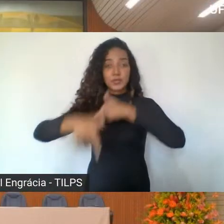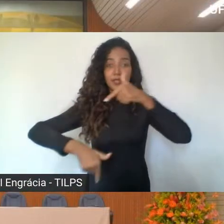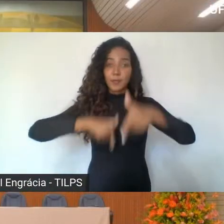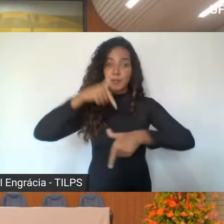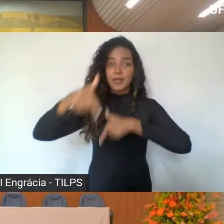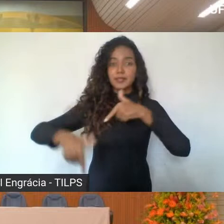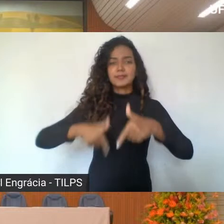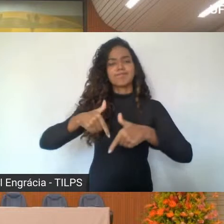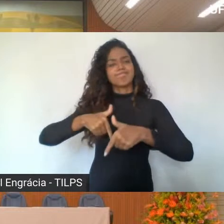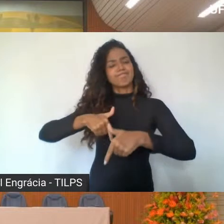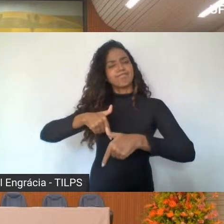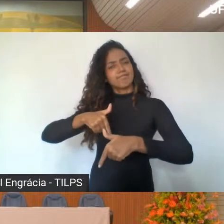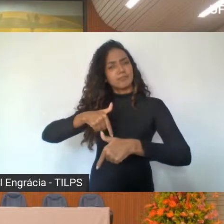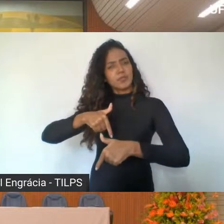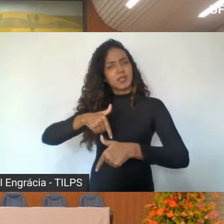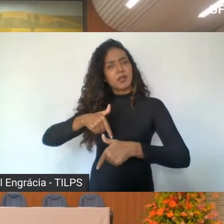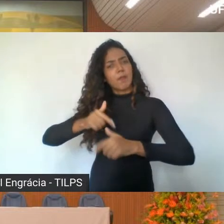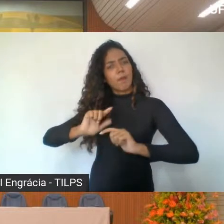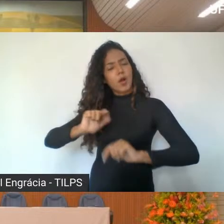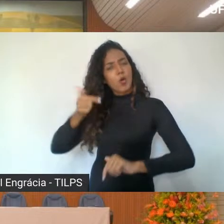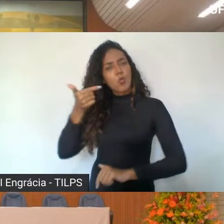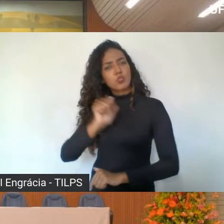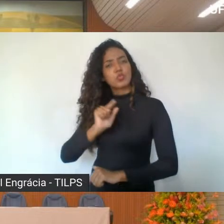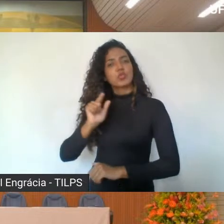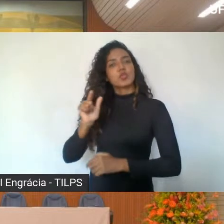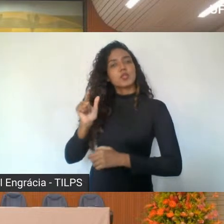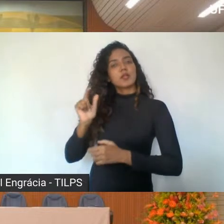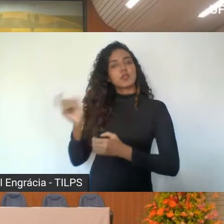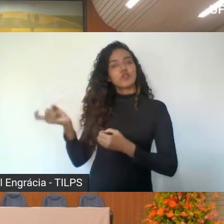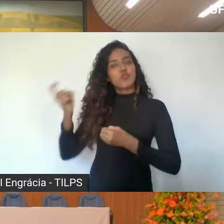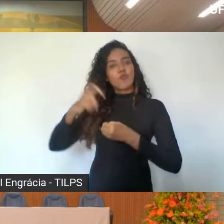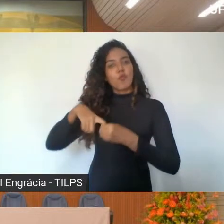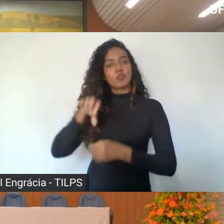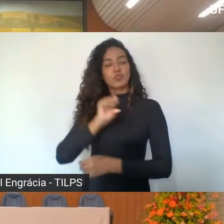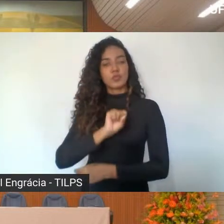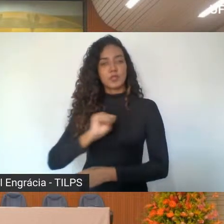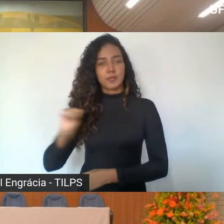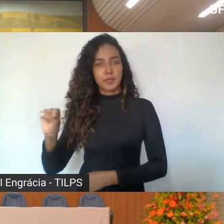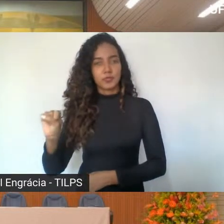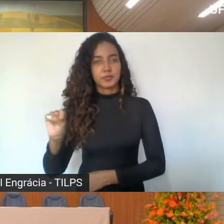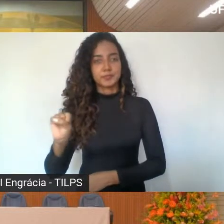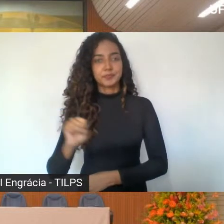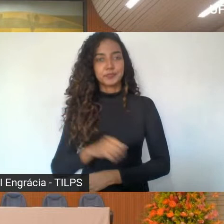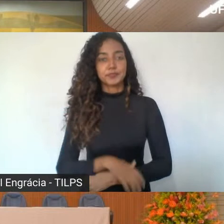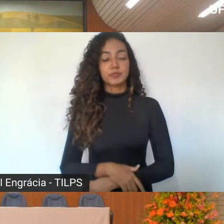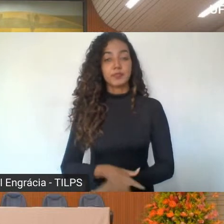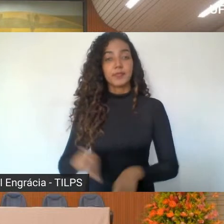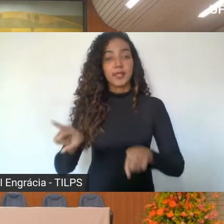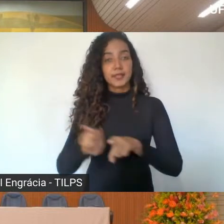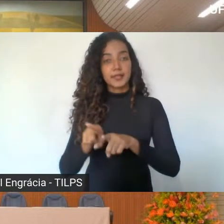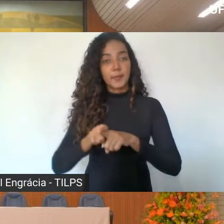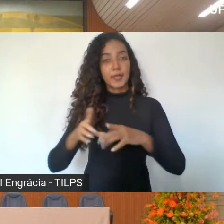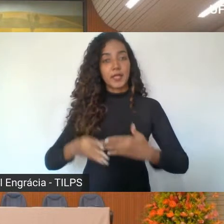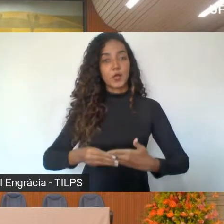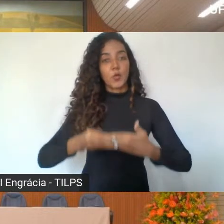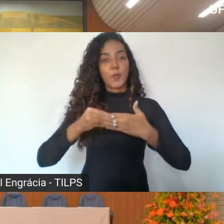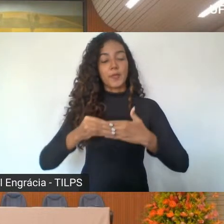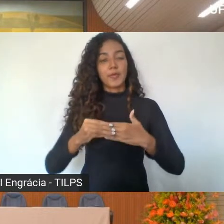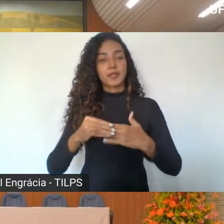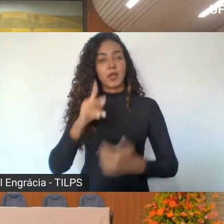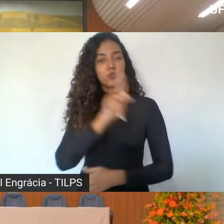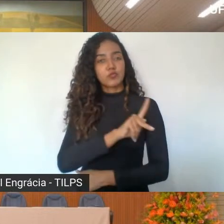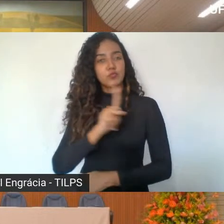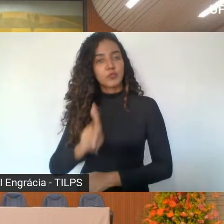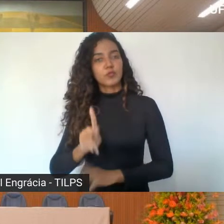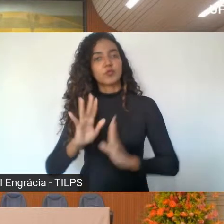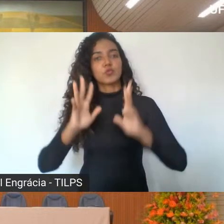para dar continuidade à retomada desse semestre. Gostaria também de cumprimentar todos os docentes, todos